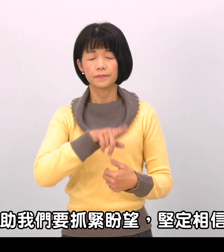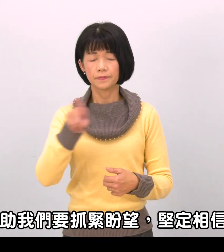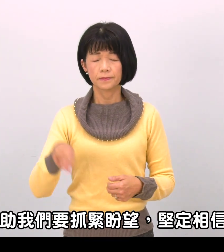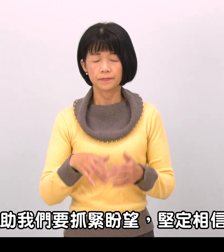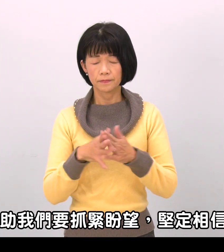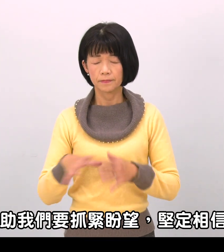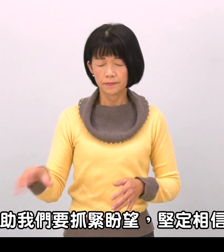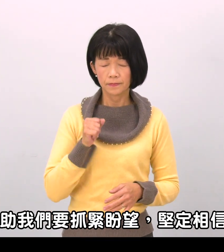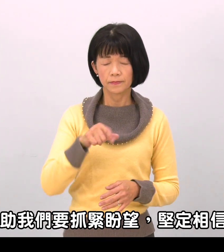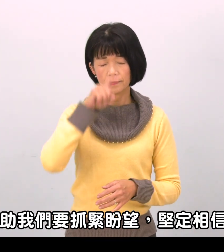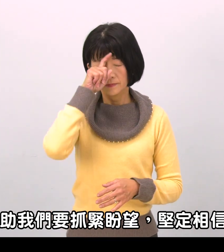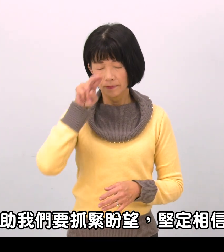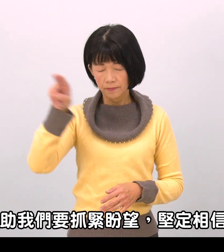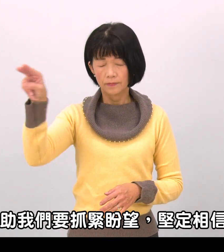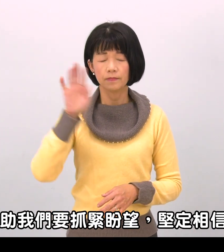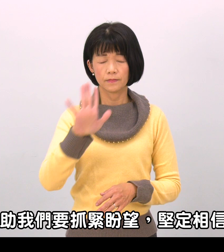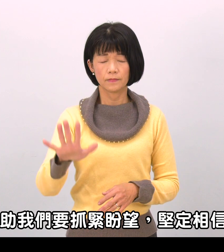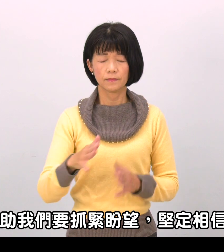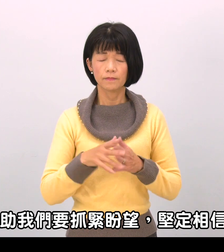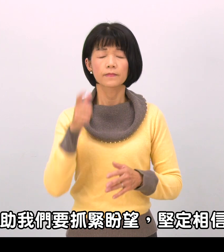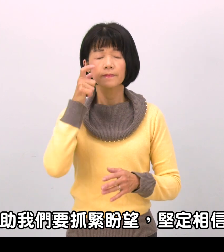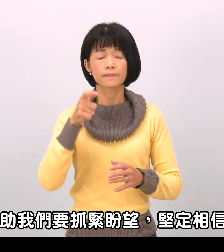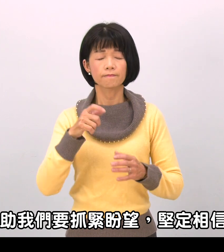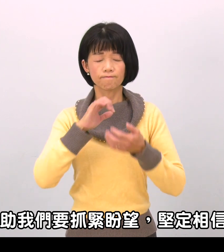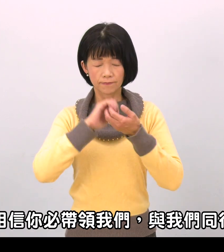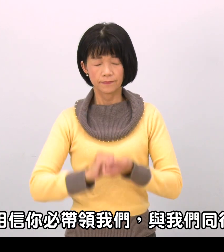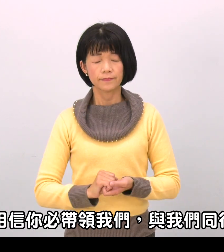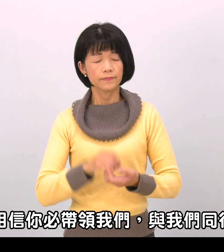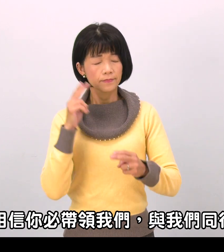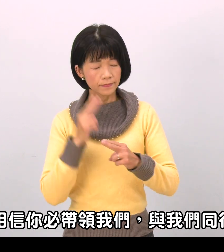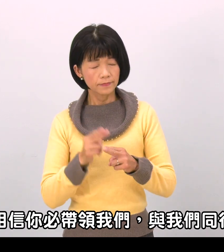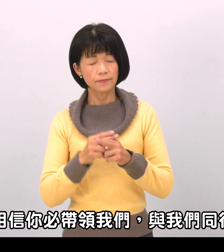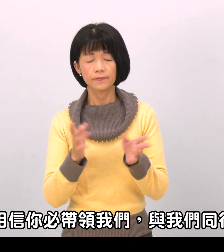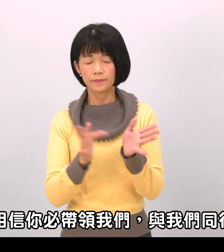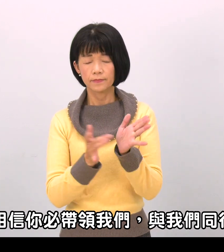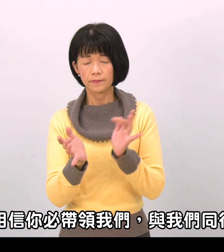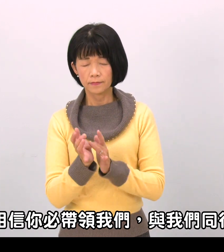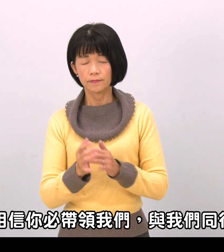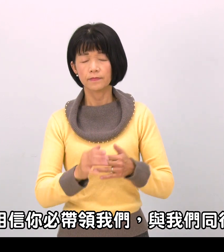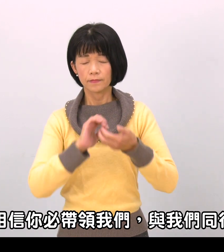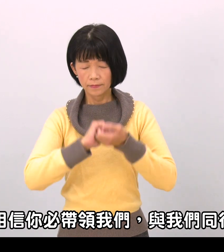盼望，坚定相信神，相信你必带领我们与